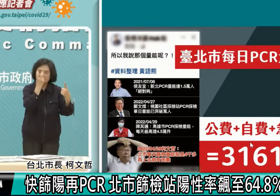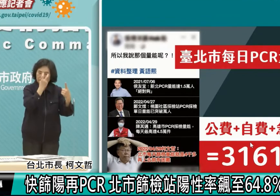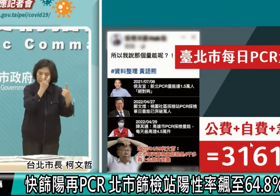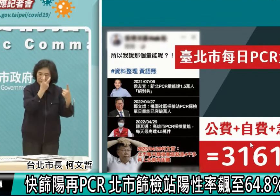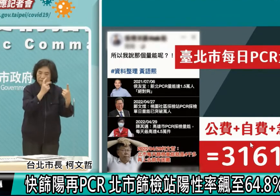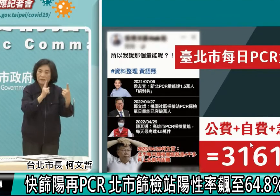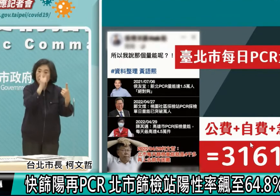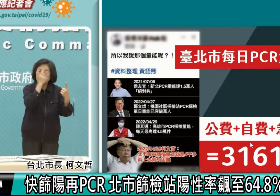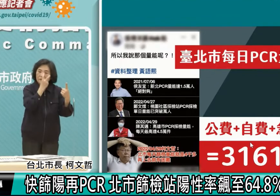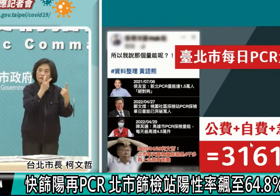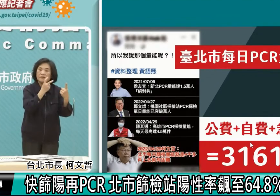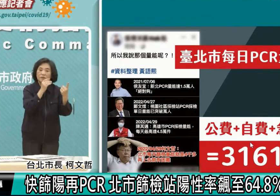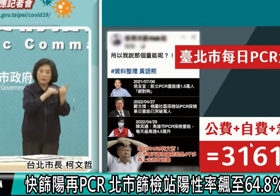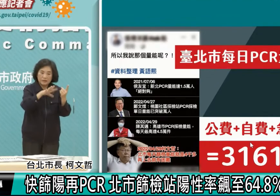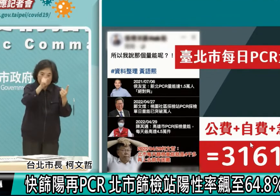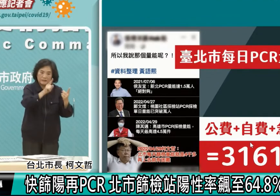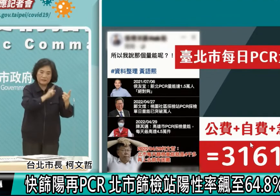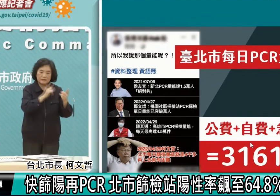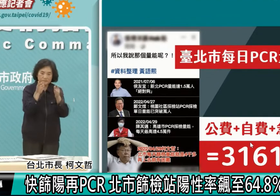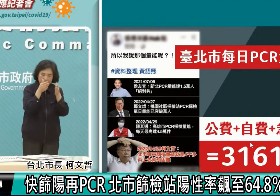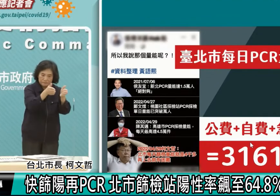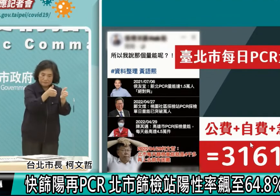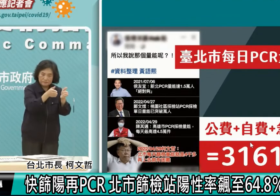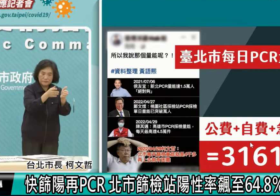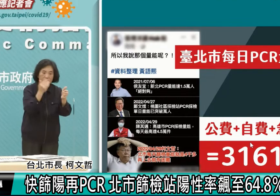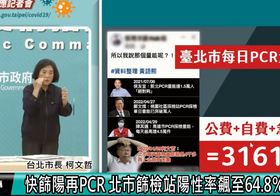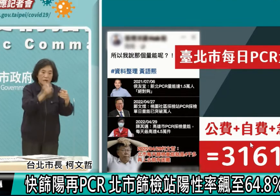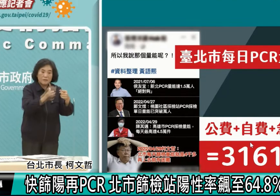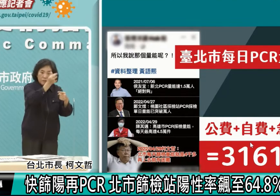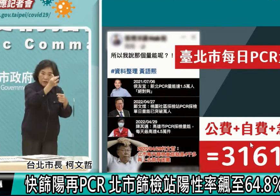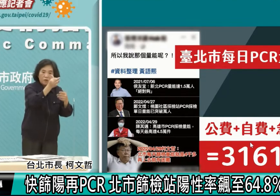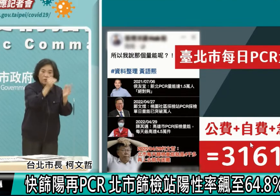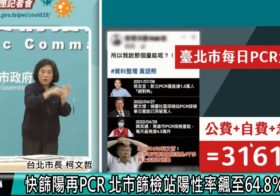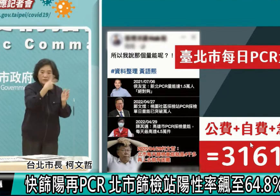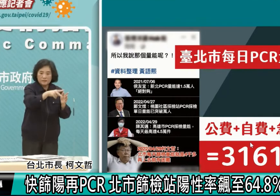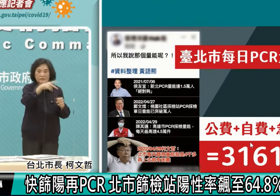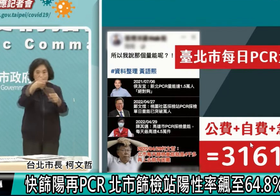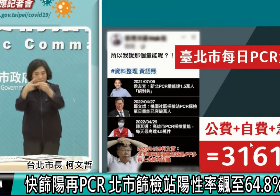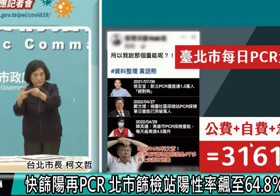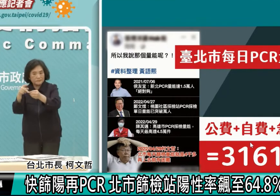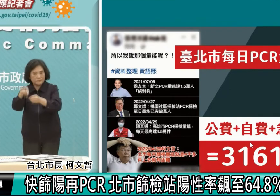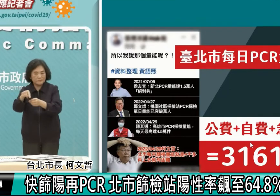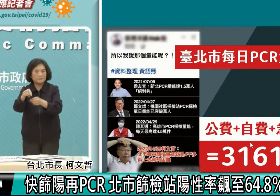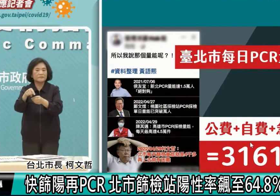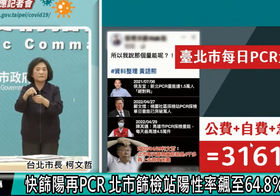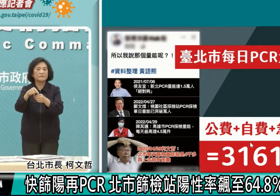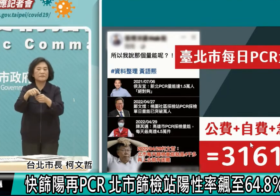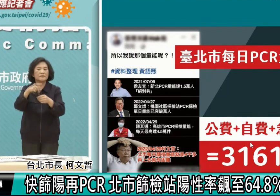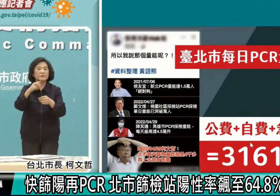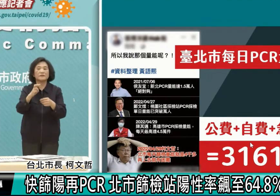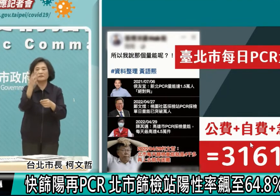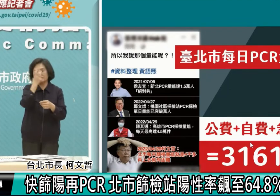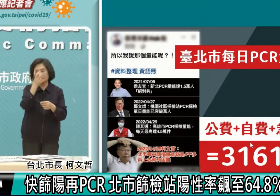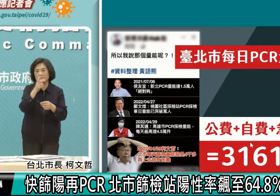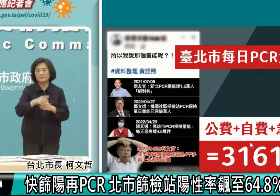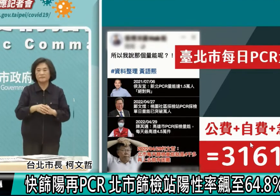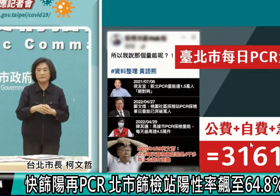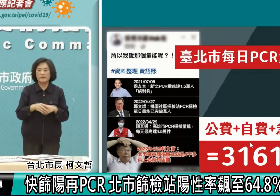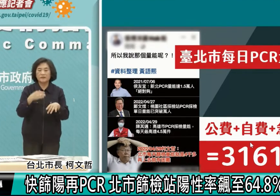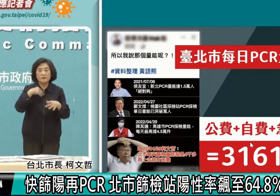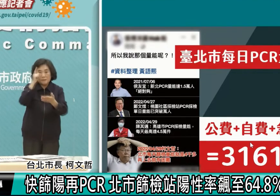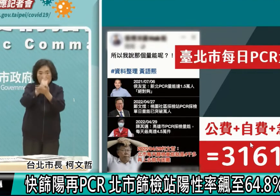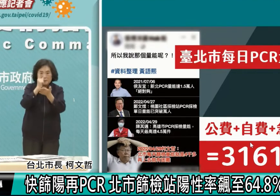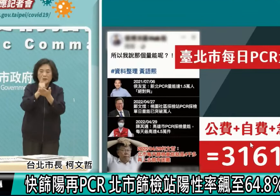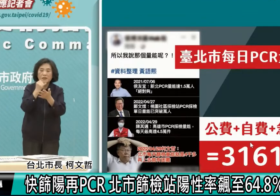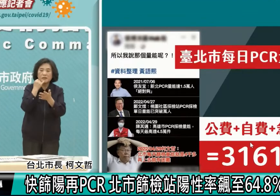线的这种筛检。你真的快筛阳才进到第二线，我再做 PCR 确诊、哦、这样才可以让我虽然每天